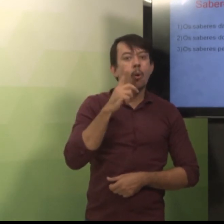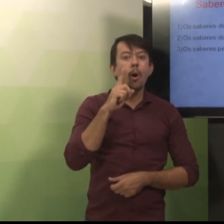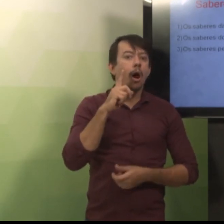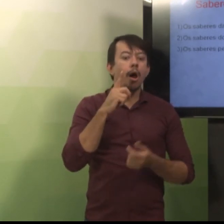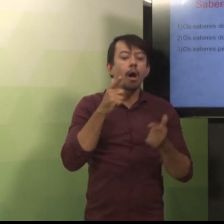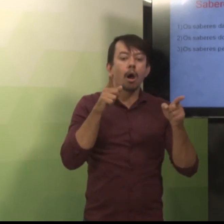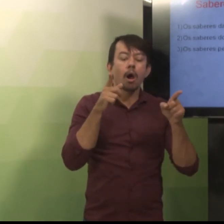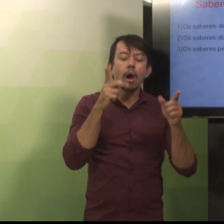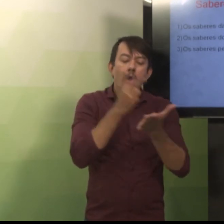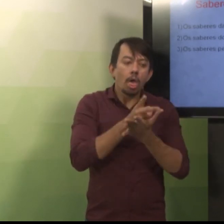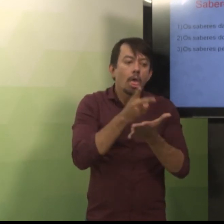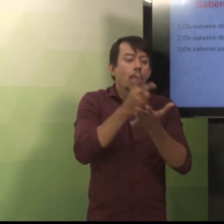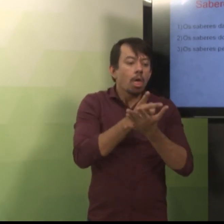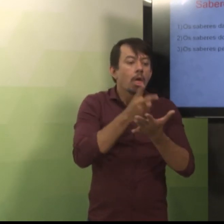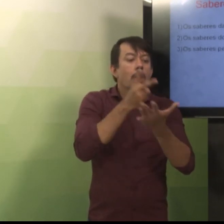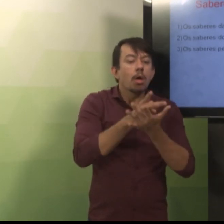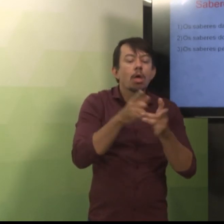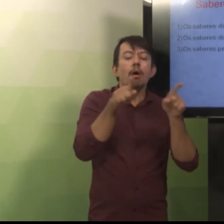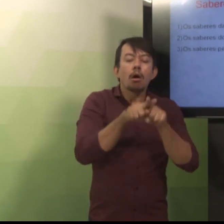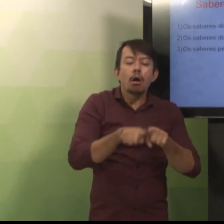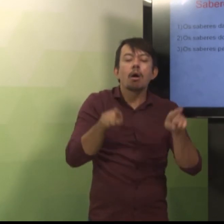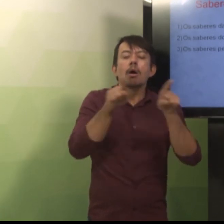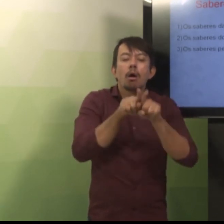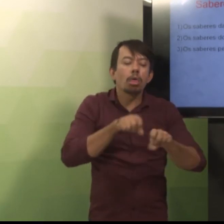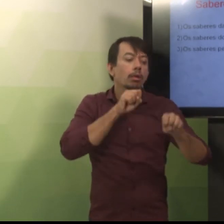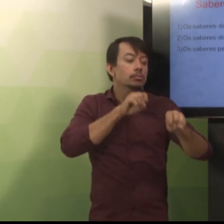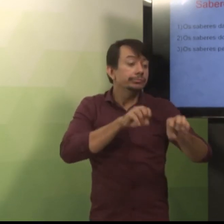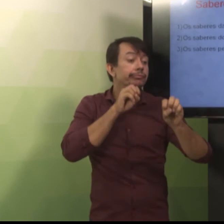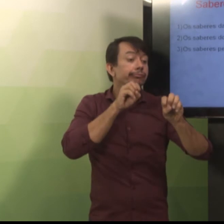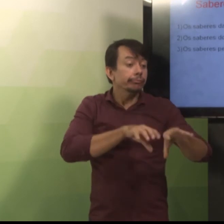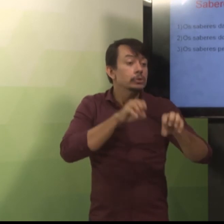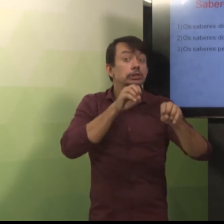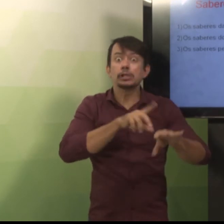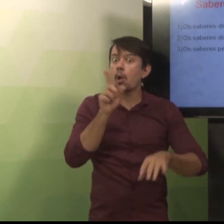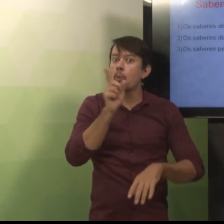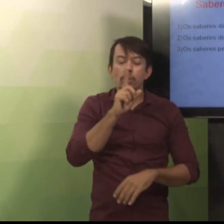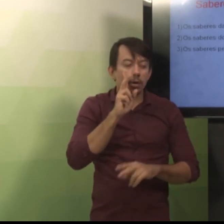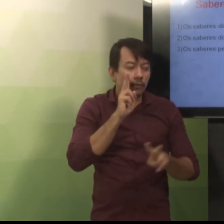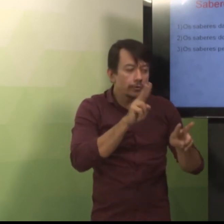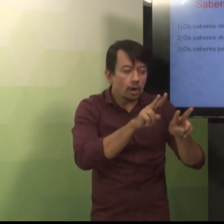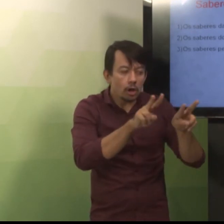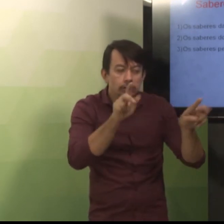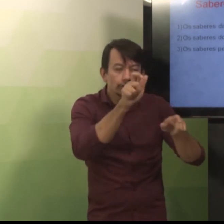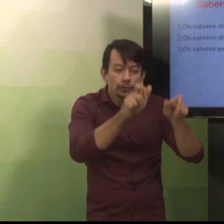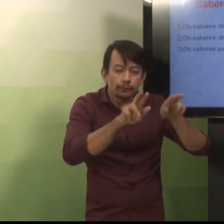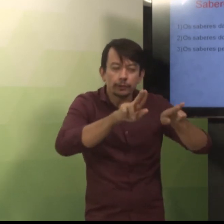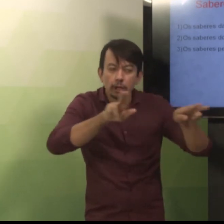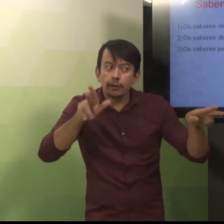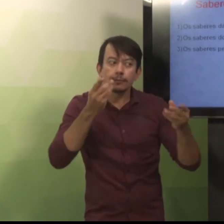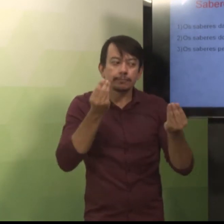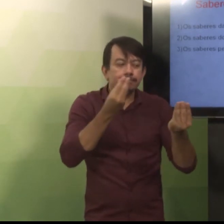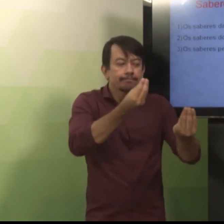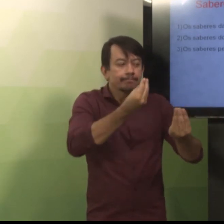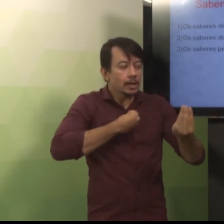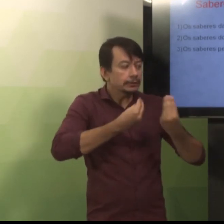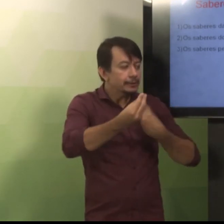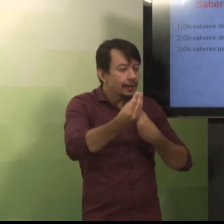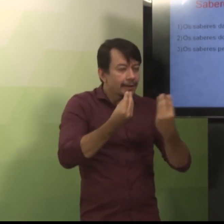Eu não posso ser da mesma forma sempre, ensinado da mesma forma. Não, os meus alunos são diferentes. eles vão me